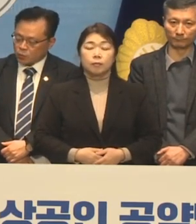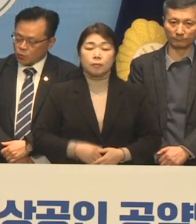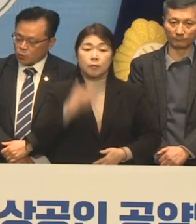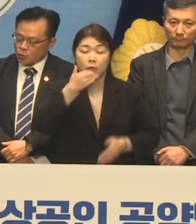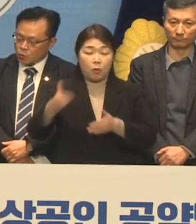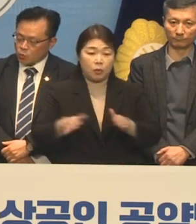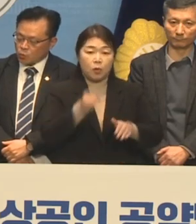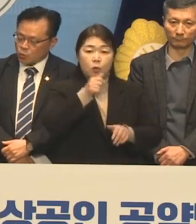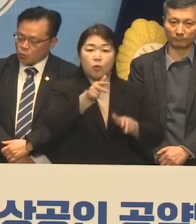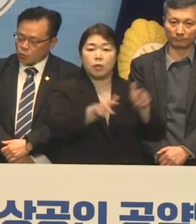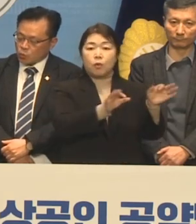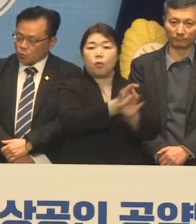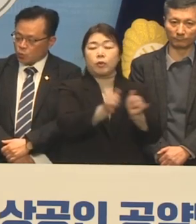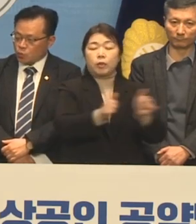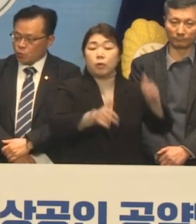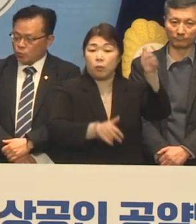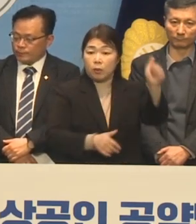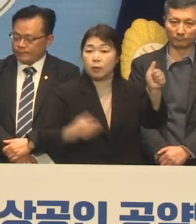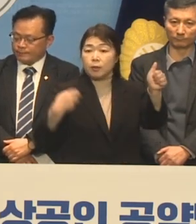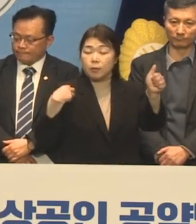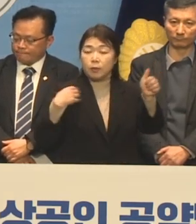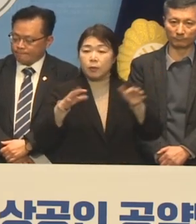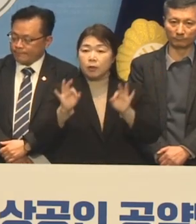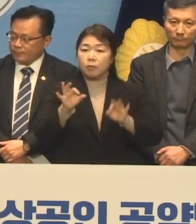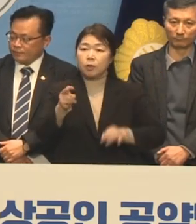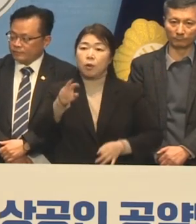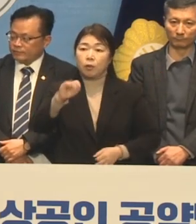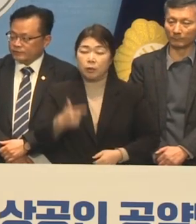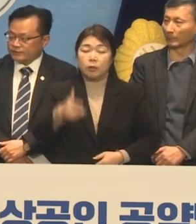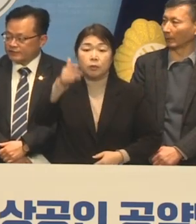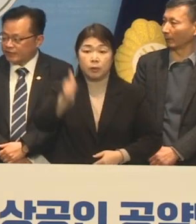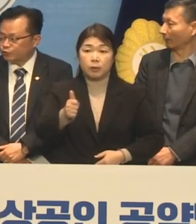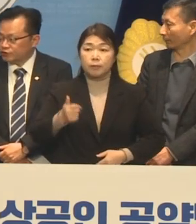경기도 소상공인회 회장을 맡고 계시는 김영흥 회장님